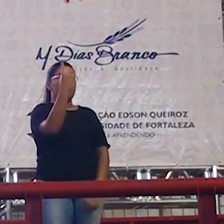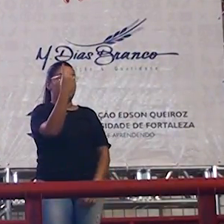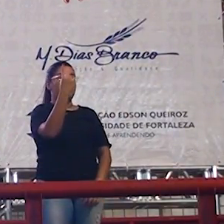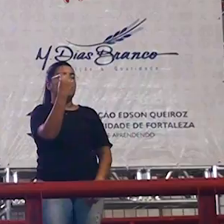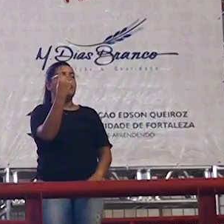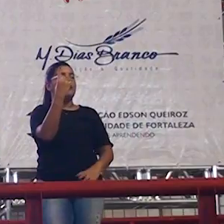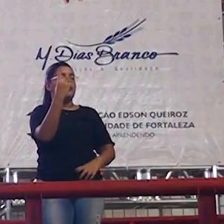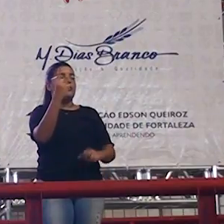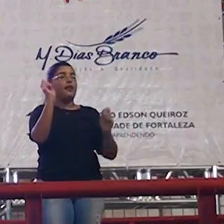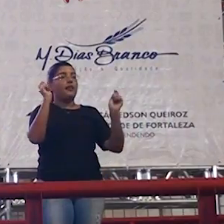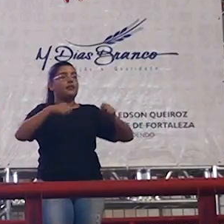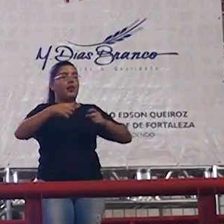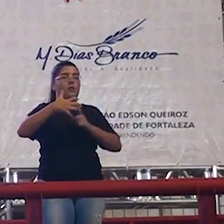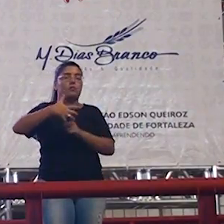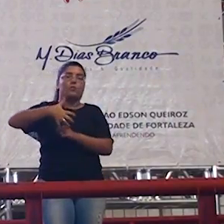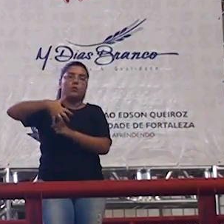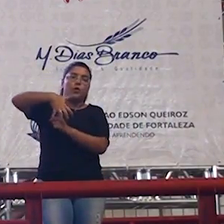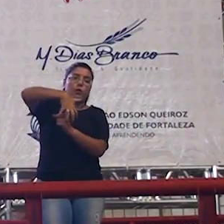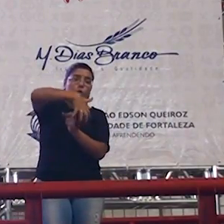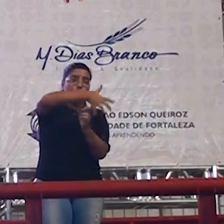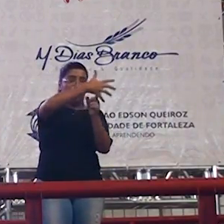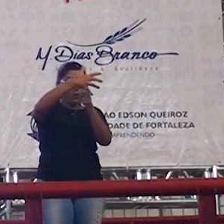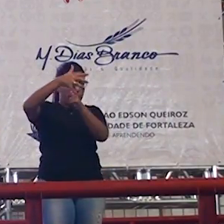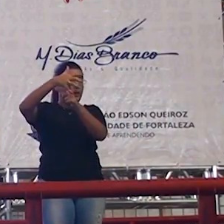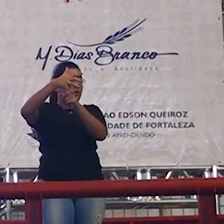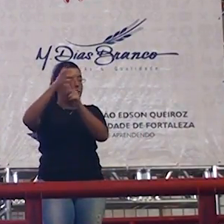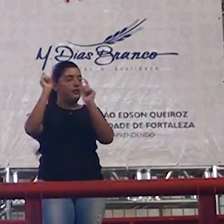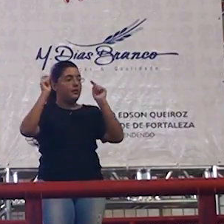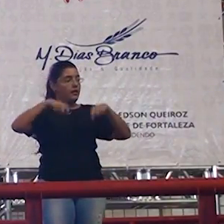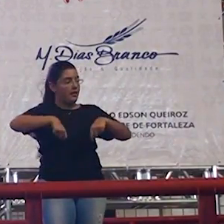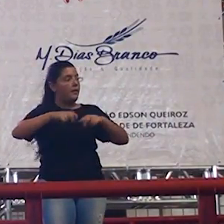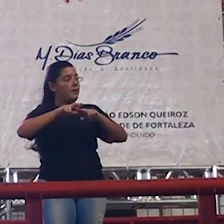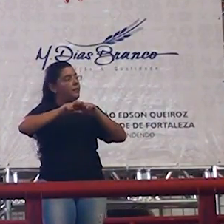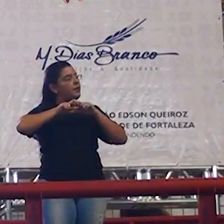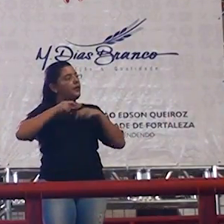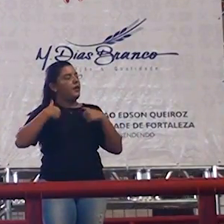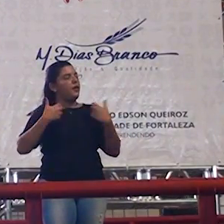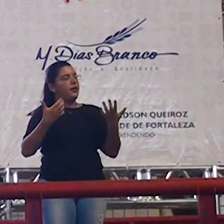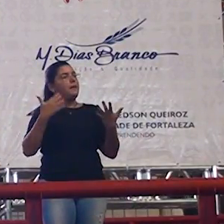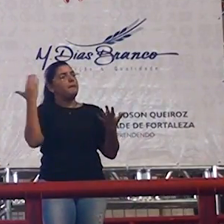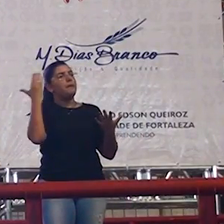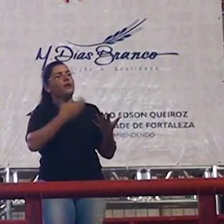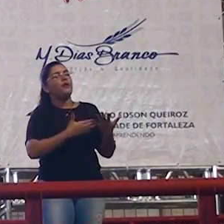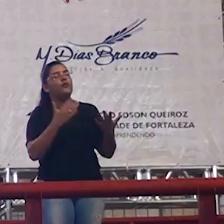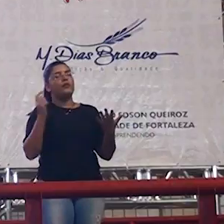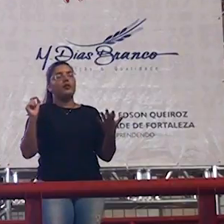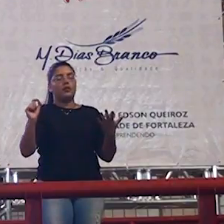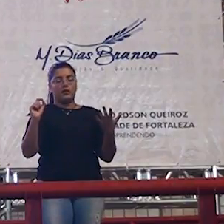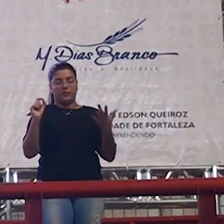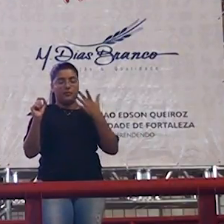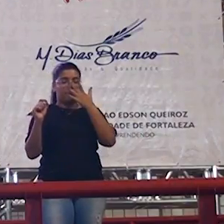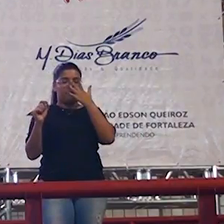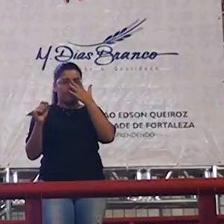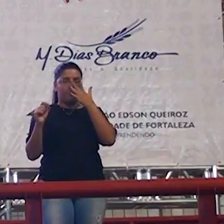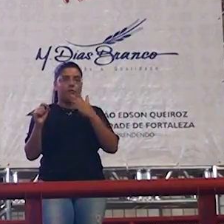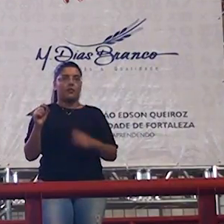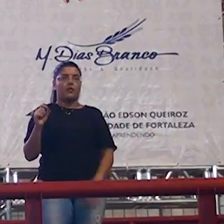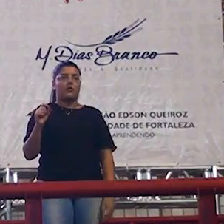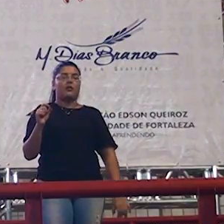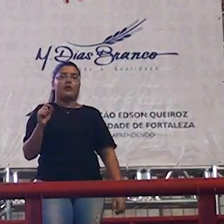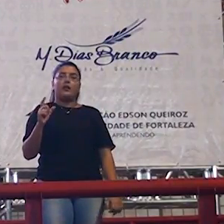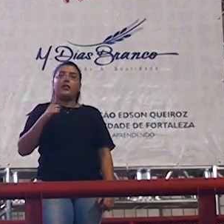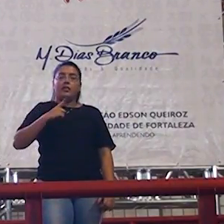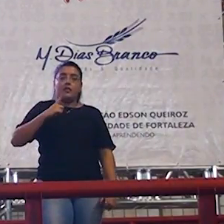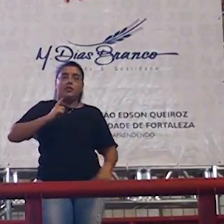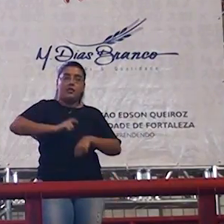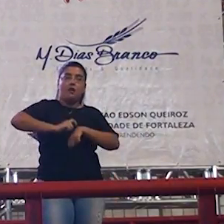que tem uma abrangência maior. Então, o que é que ele quer saber? Quanto é que vai